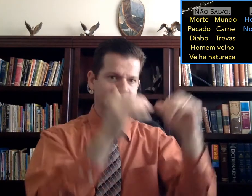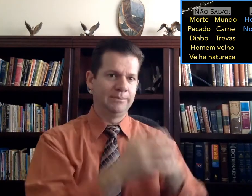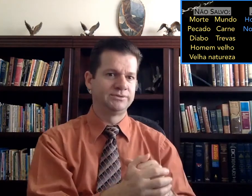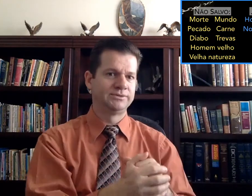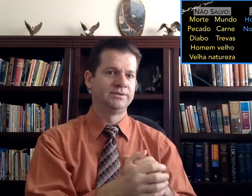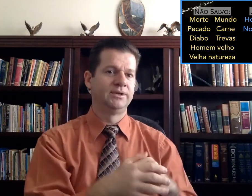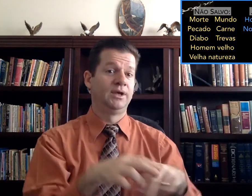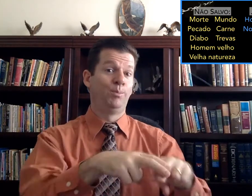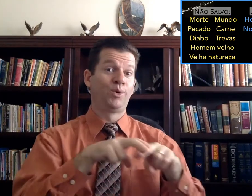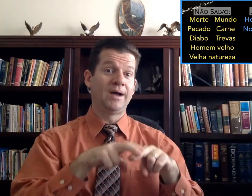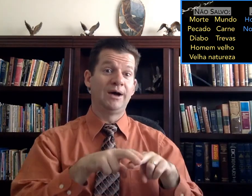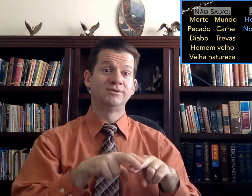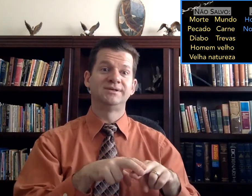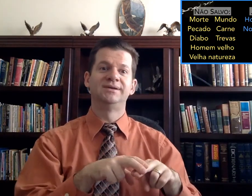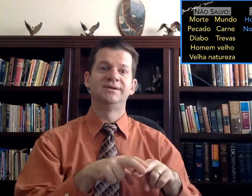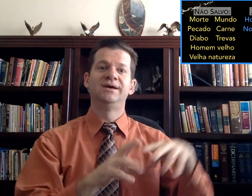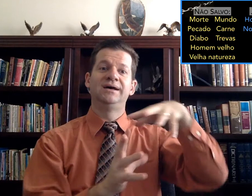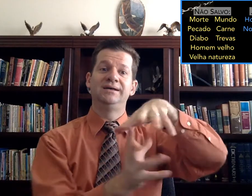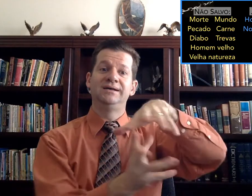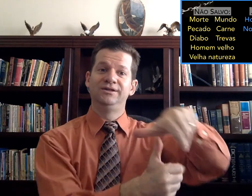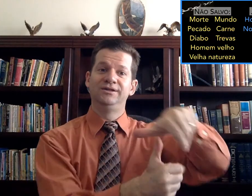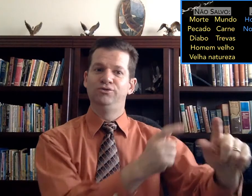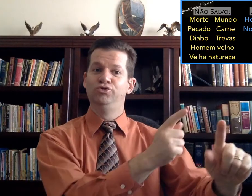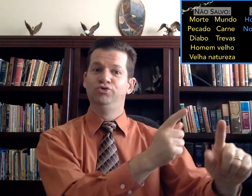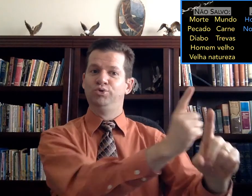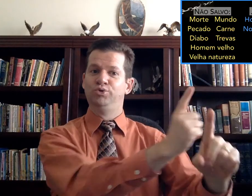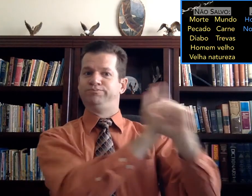obedecemos por causa do mundo.